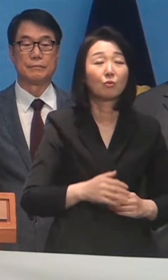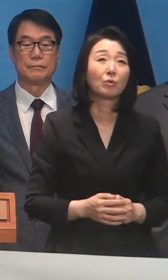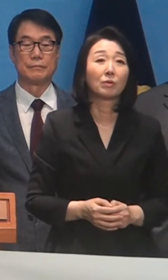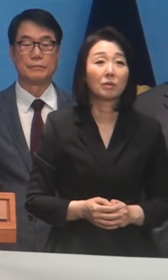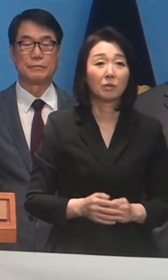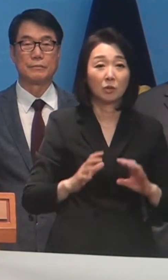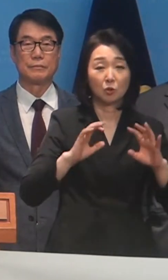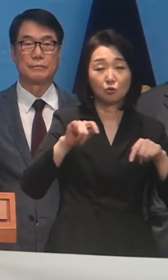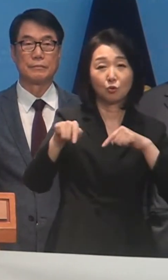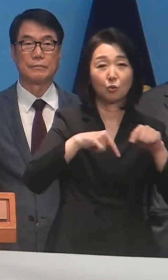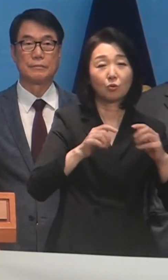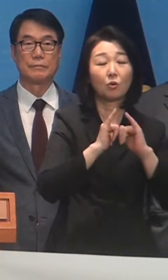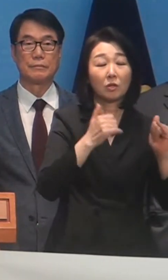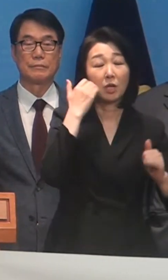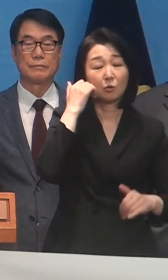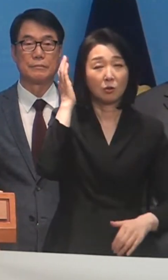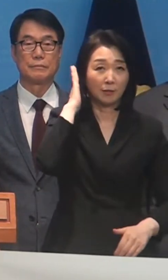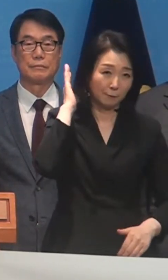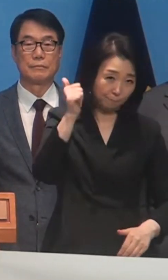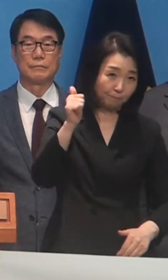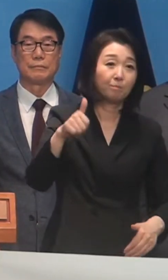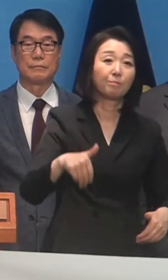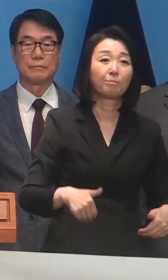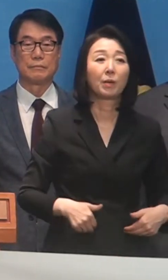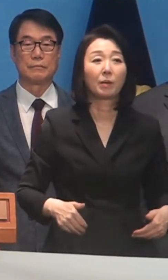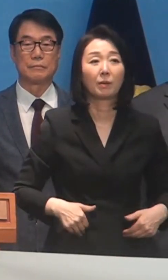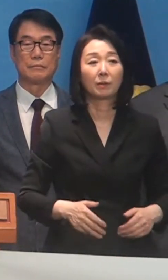국군 통수권자, 즉 대통령이 되어야 합니다.